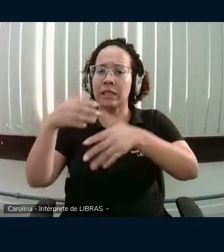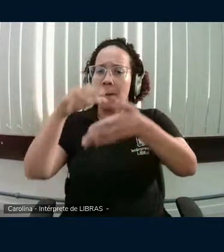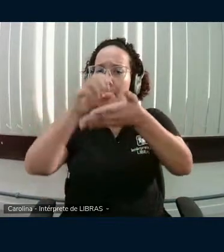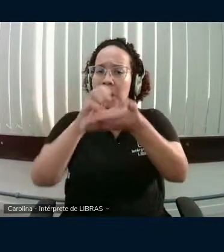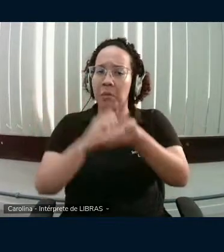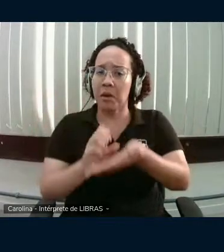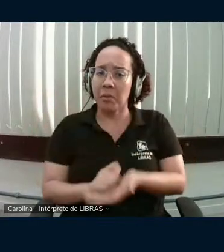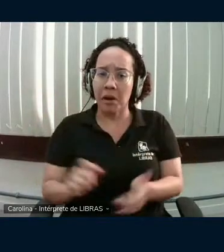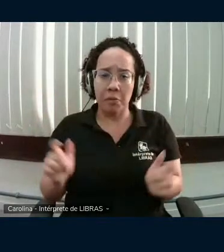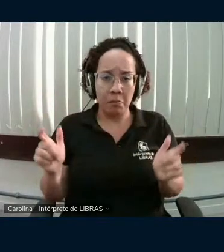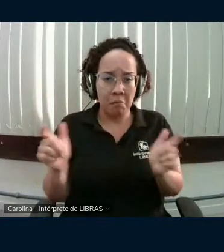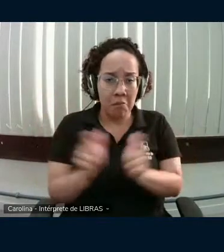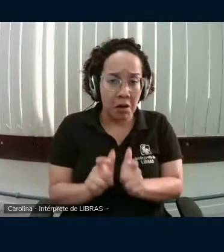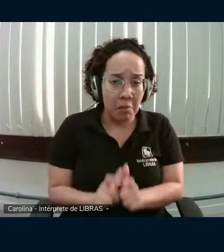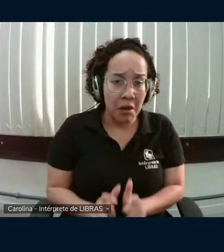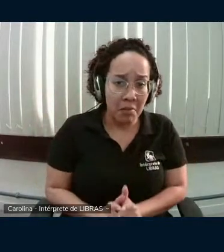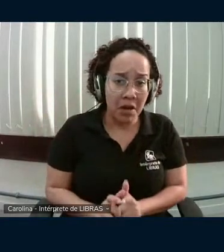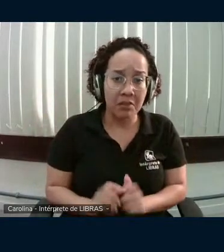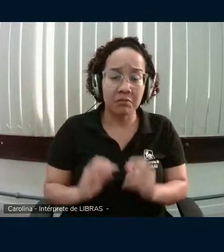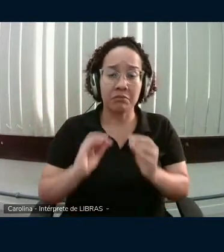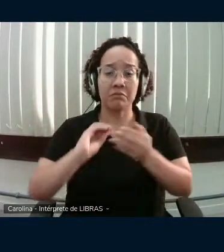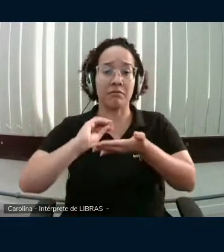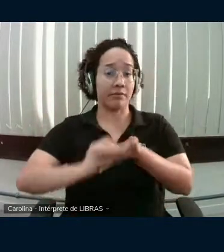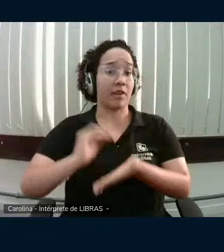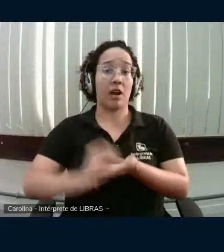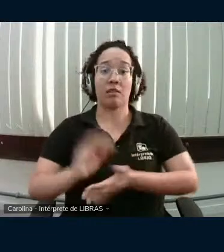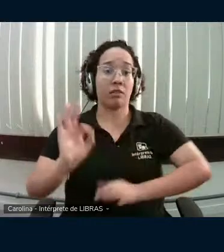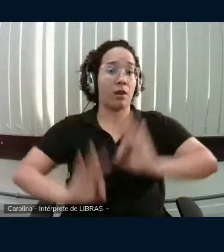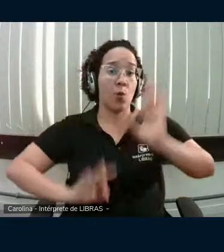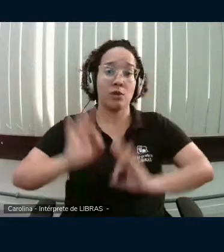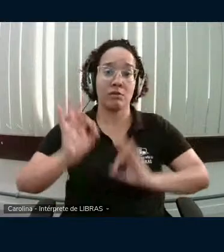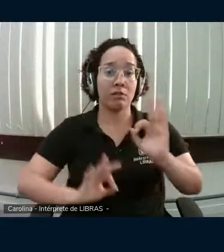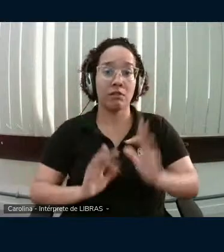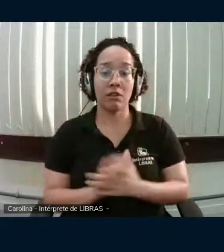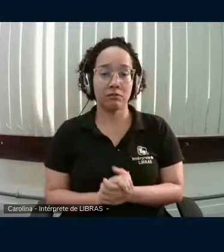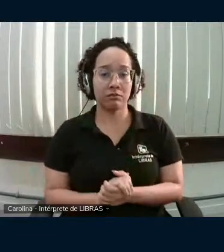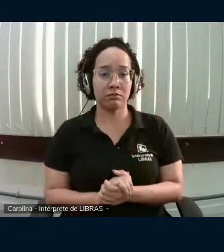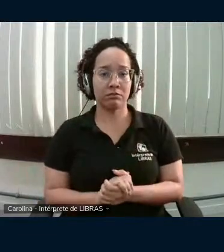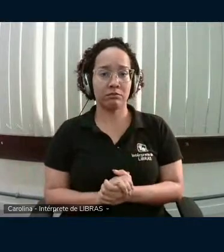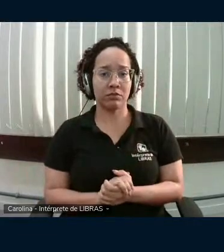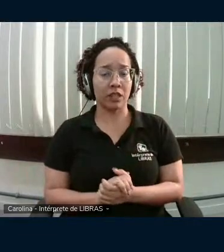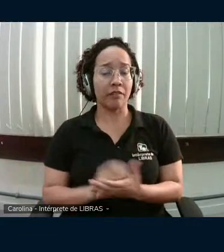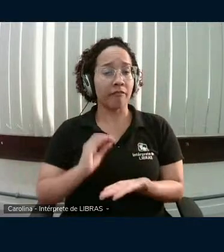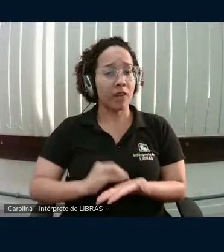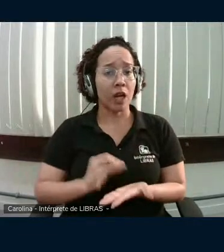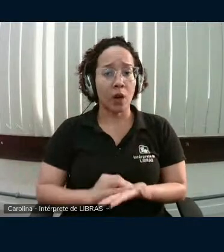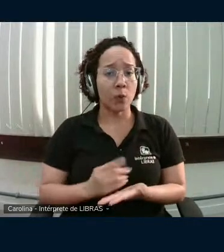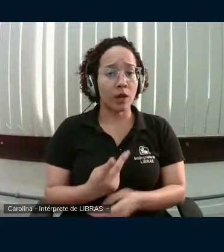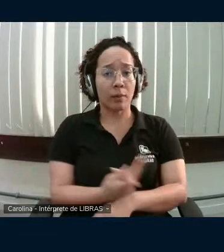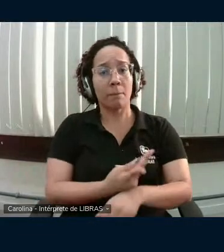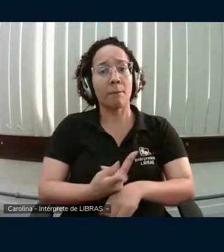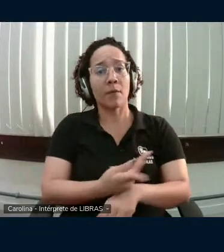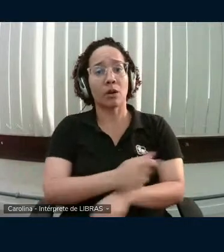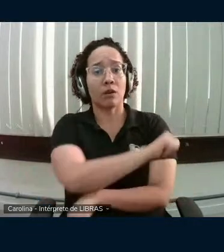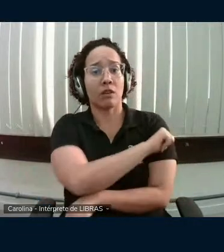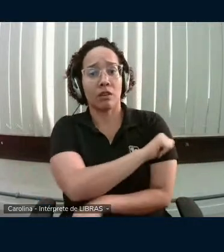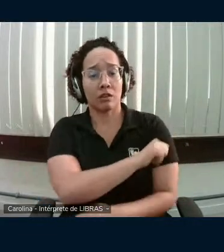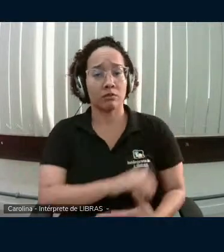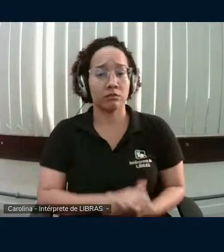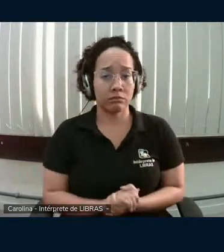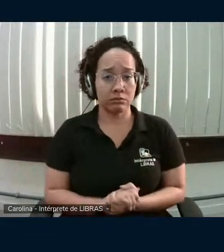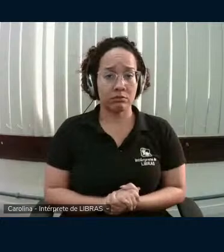Bom, falta planejamento, né, falta busca ativa, falta uma revisão, talvez, dos